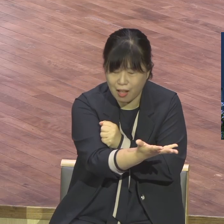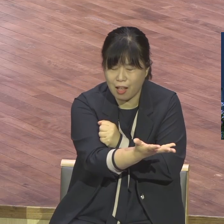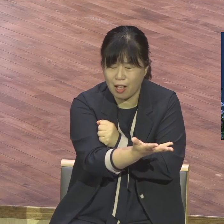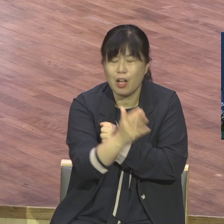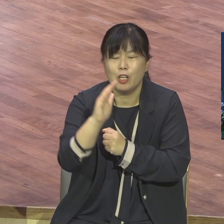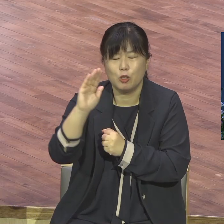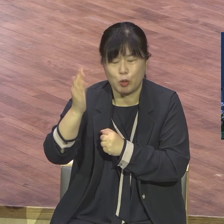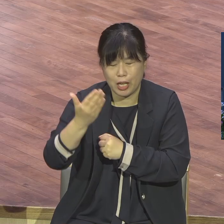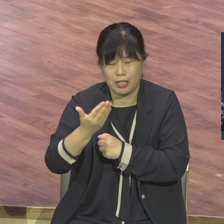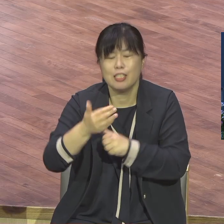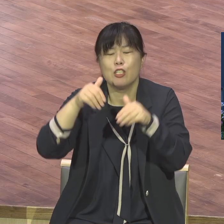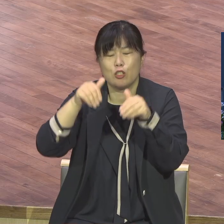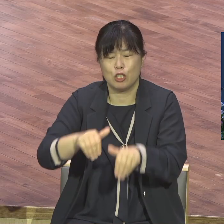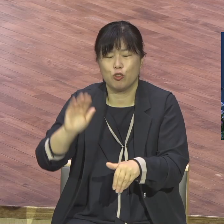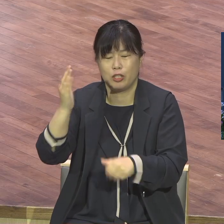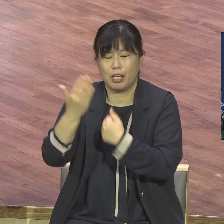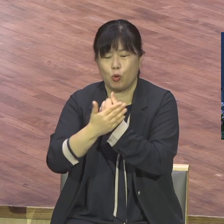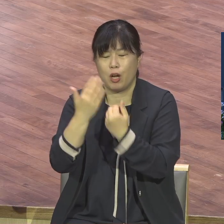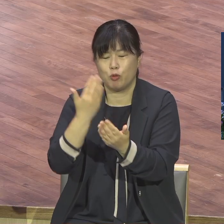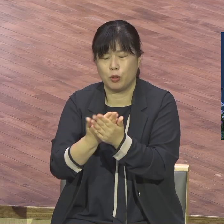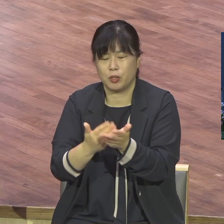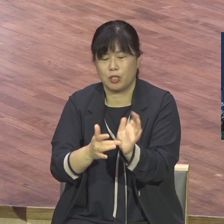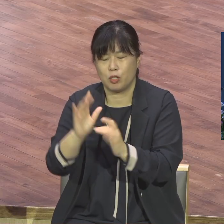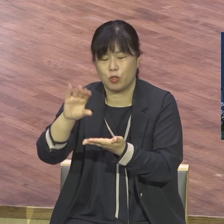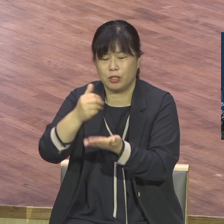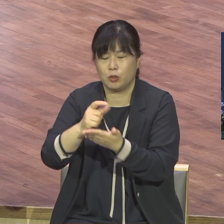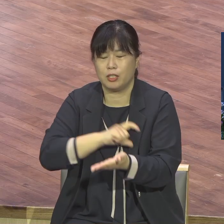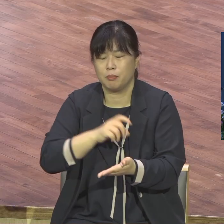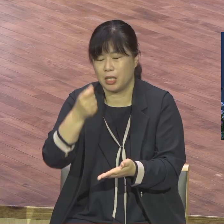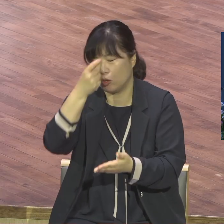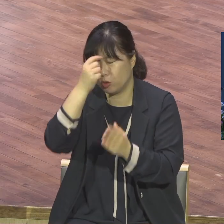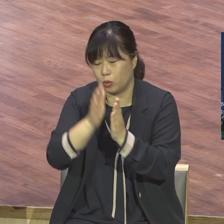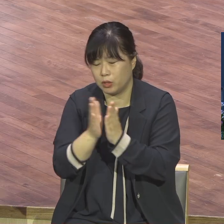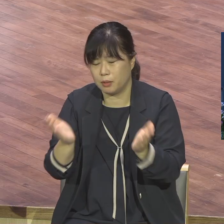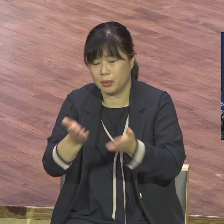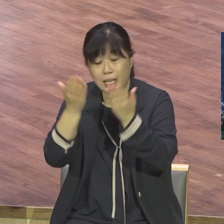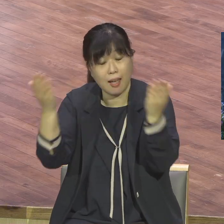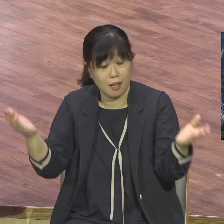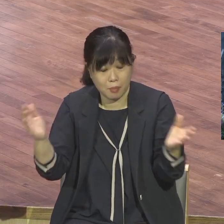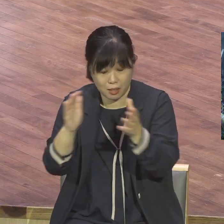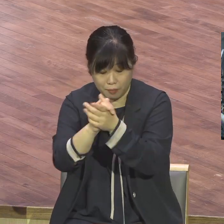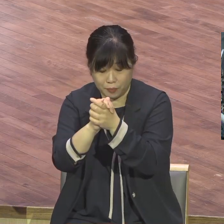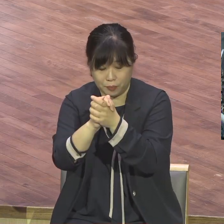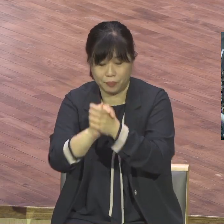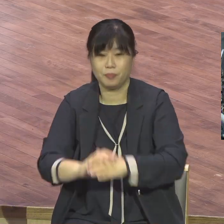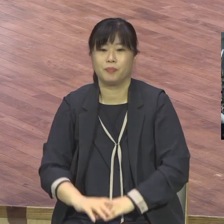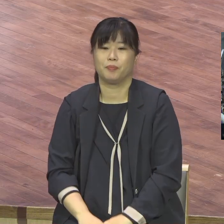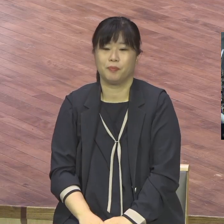되게 하여 주옵소서. 예수 그리스도 받들어 기도합니다. 아멘.